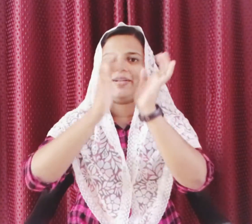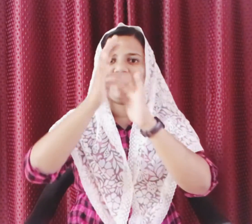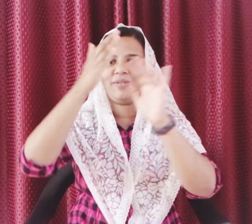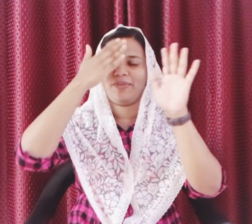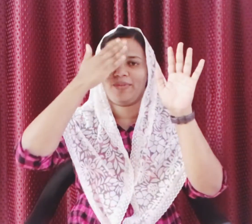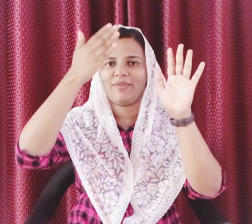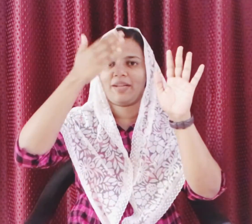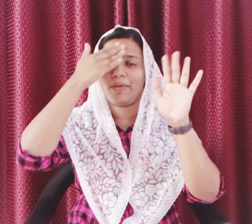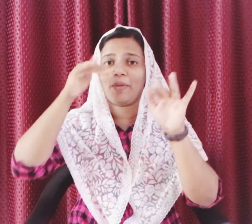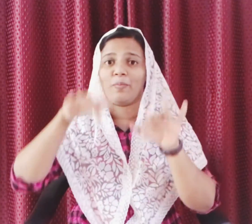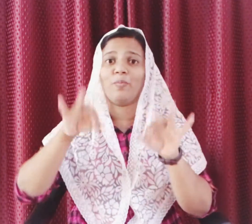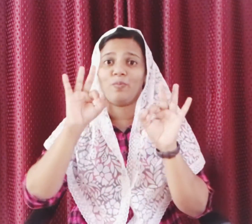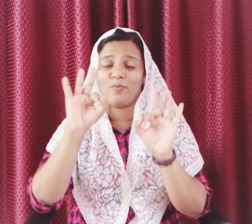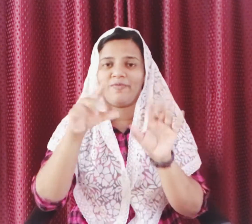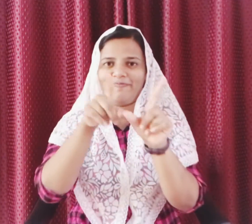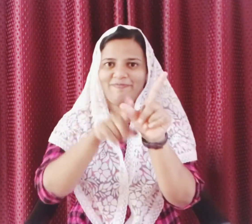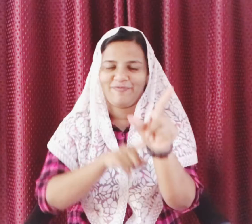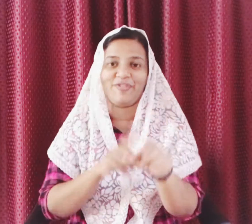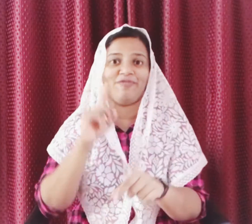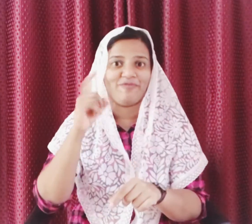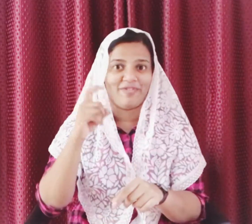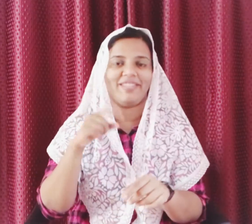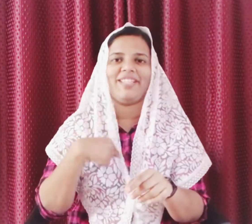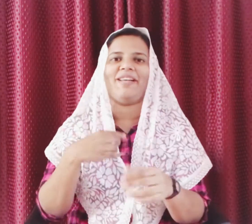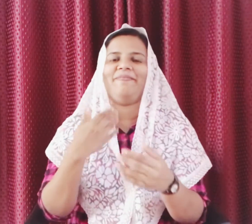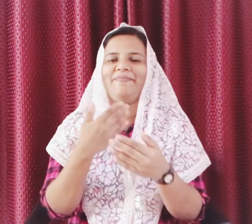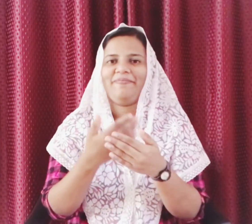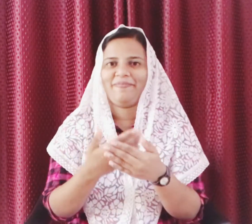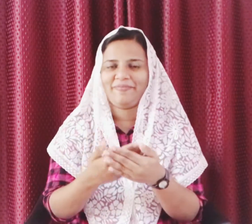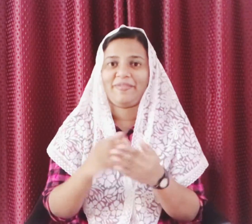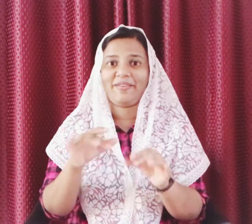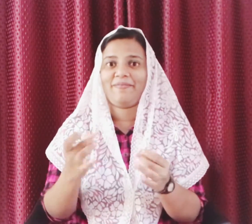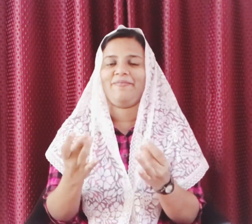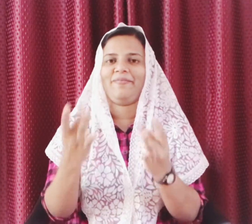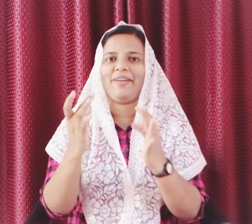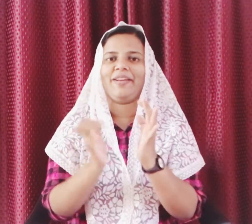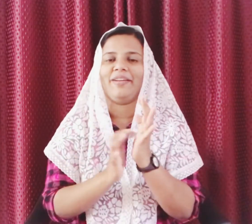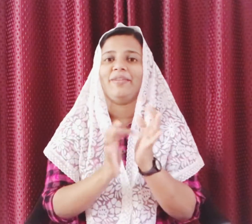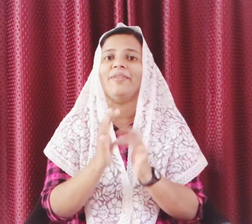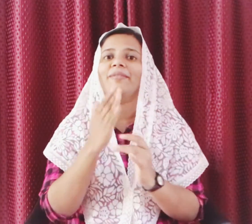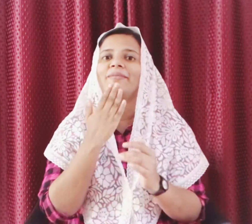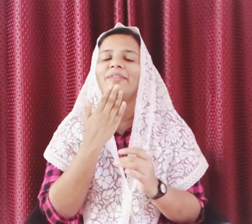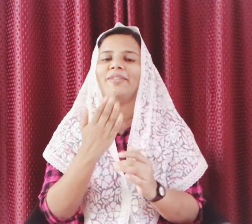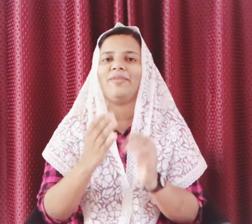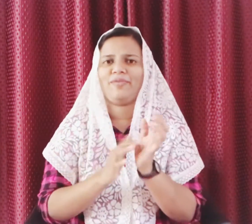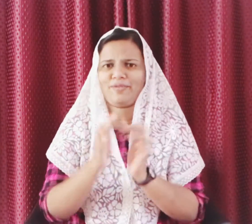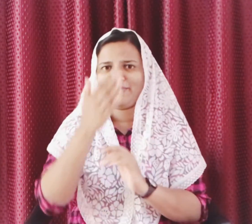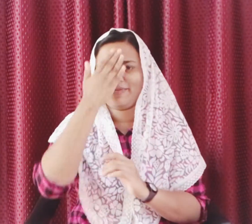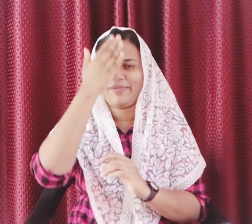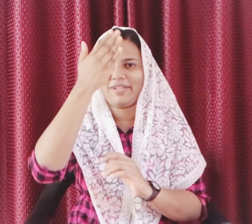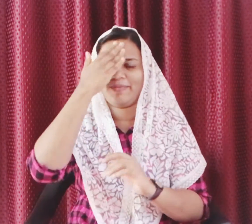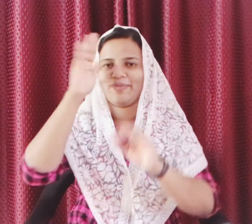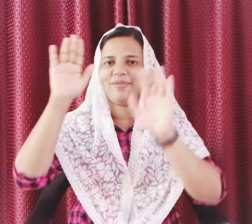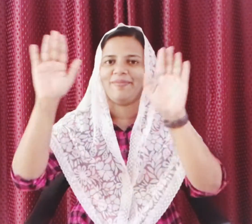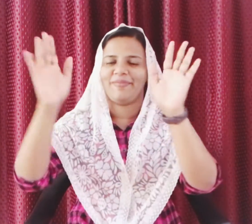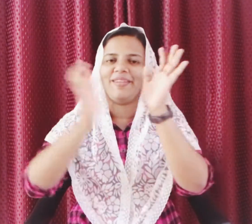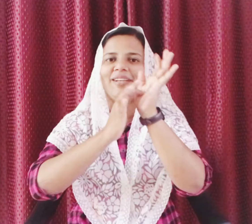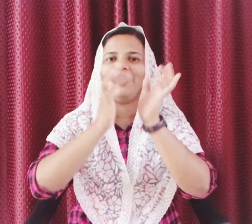ഉയർത്തി സ്തോത്രം ചെയ്ത് ഈ പുതുവർഷത്തിൻ്റെ ആരംഭ പ്രഭാതത്തിൽ, ഫസ്റ്റ് മോർണിംഗിൽ കർത്താവിനെ നമുക്ക് നന്ദിയോടെ ഇന്ന് സ്തോത്രം ചെയ്യാം. എല്ലാവരുടെയും കരങ്ങൾ ഉയർത്തിയിട്ട്